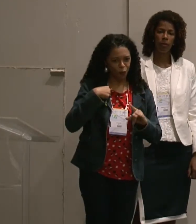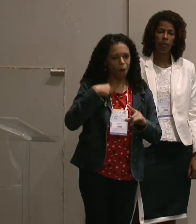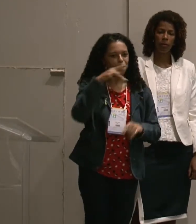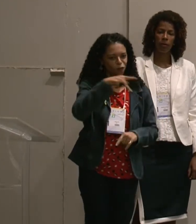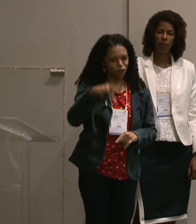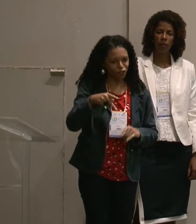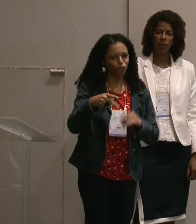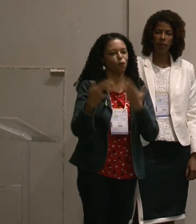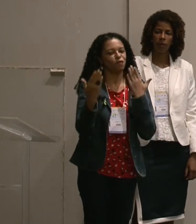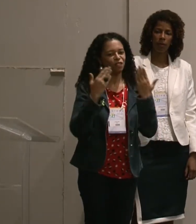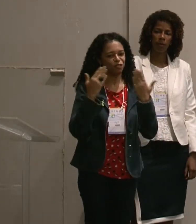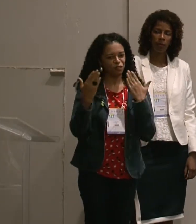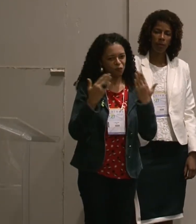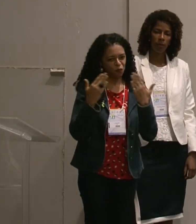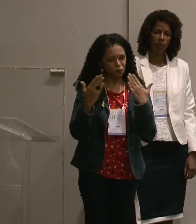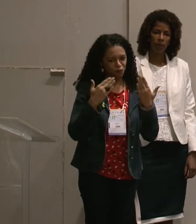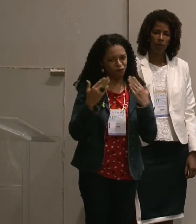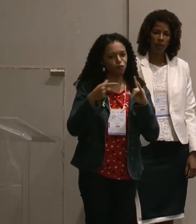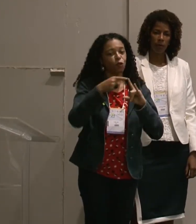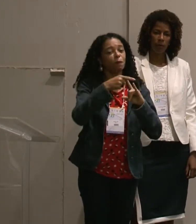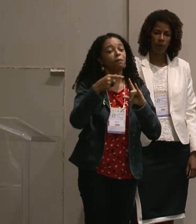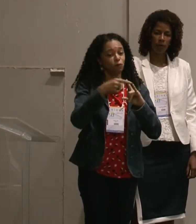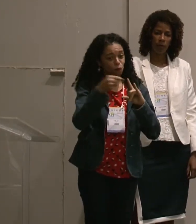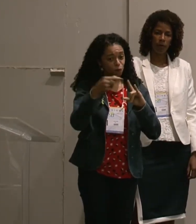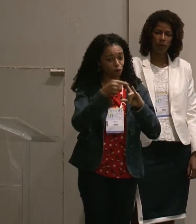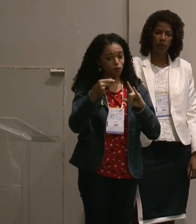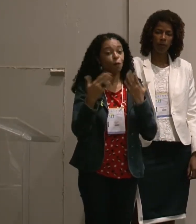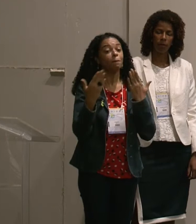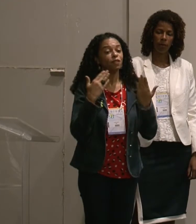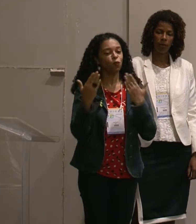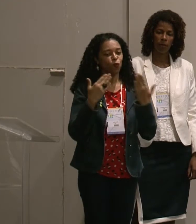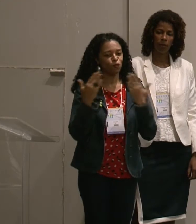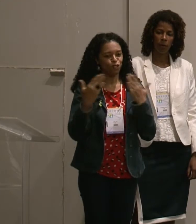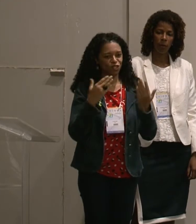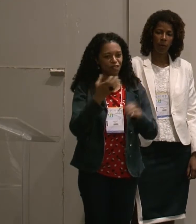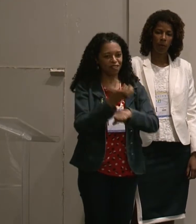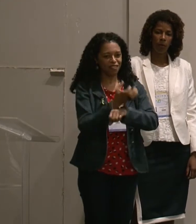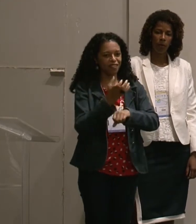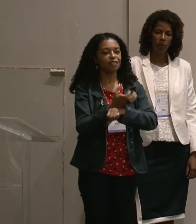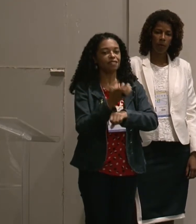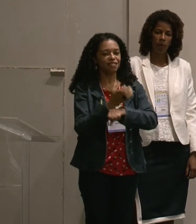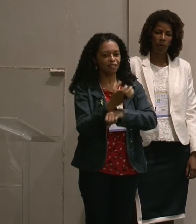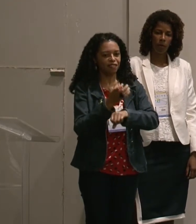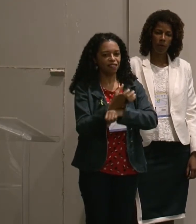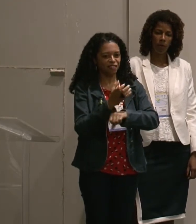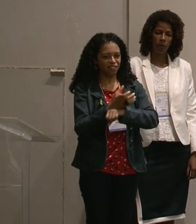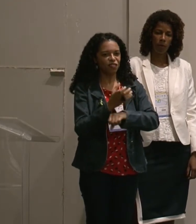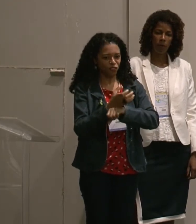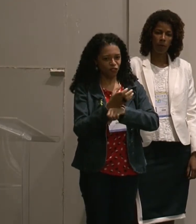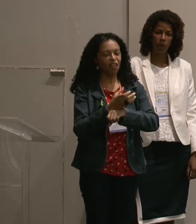Bom dia a todos. sou professora do DESU. Também sou formada em psicologia.